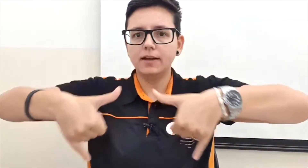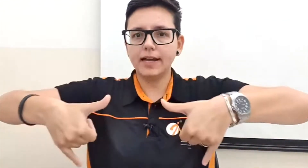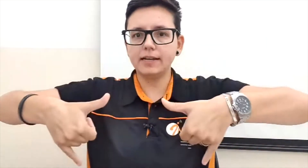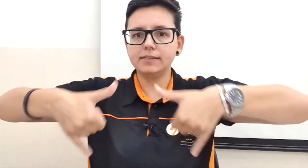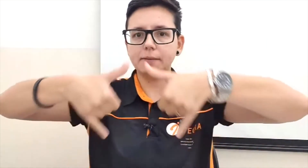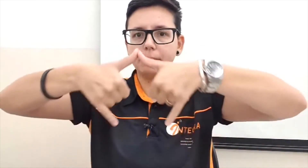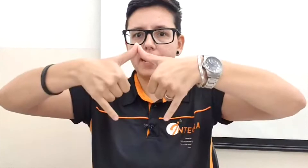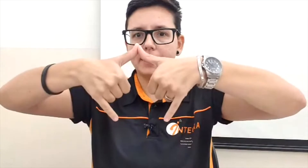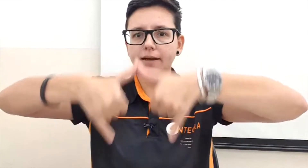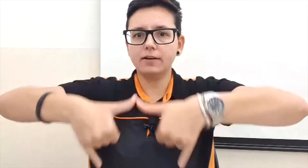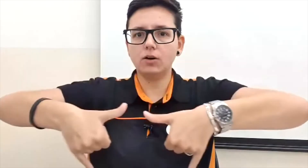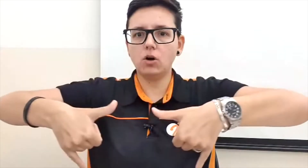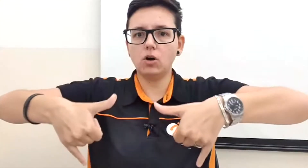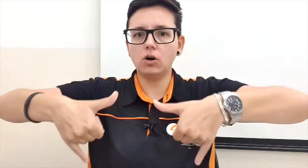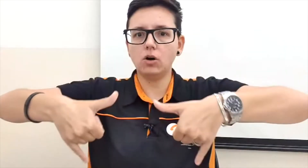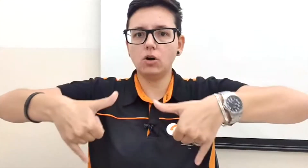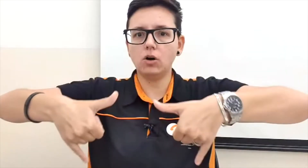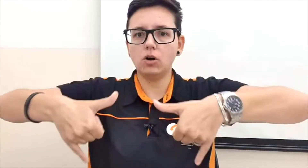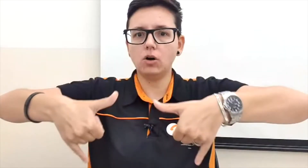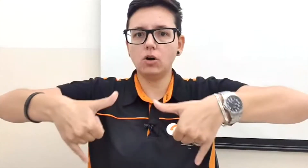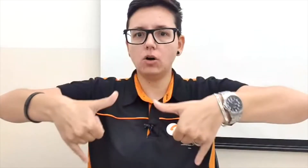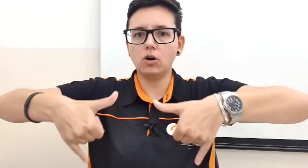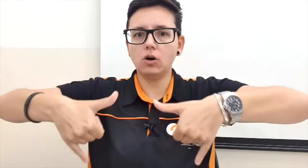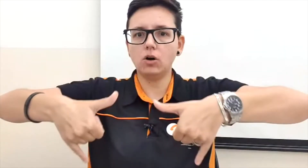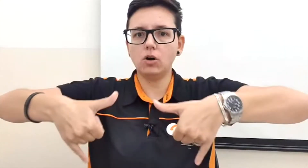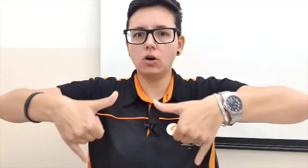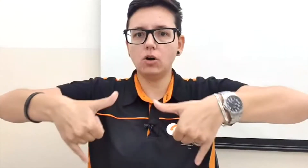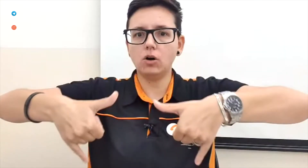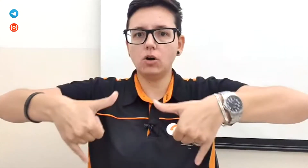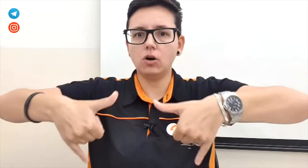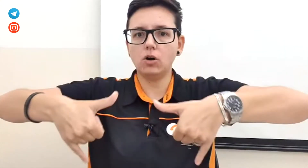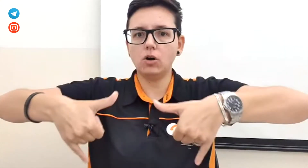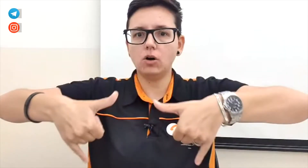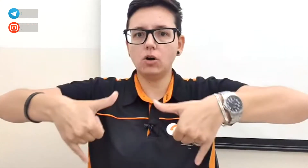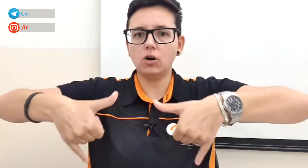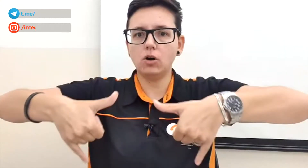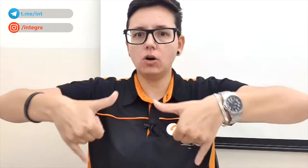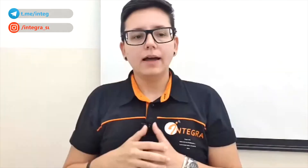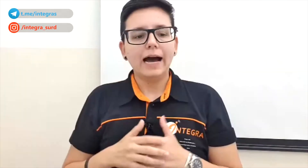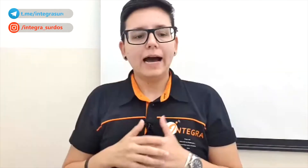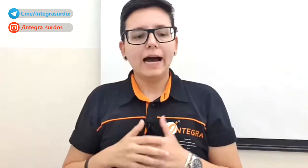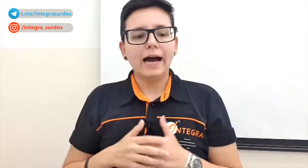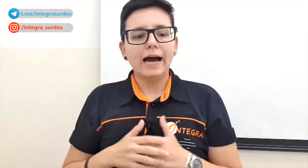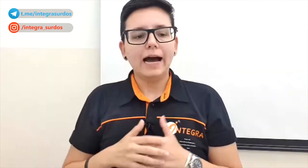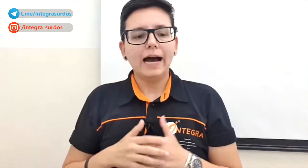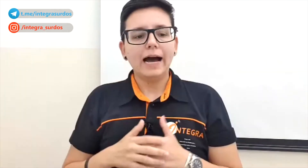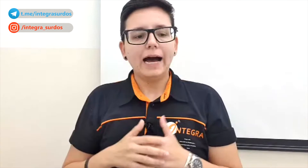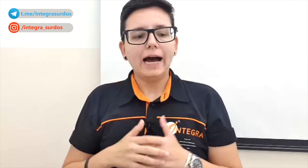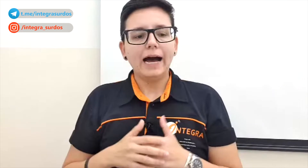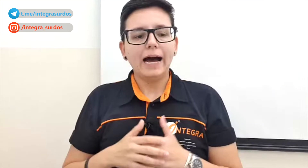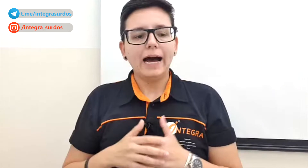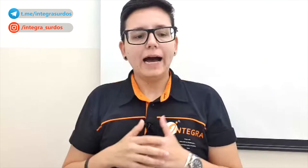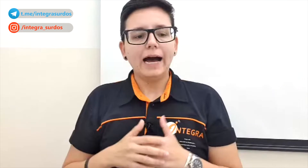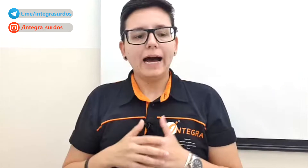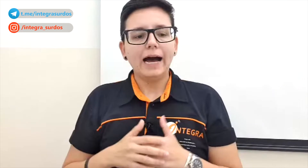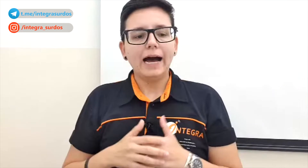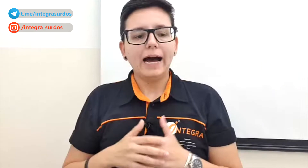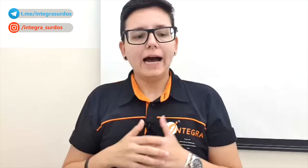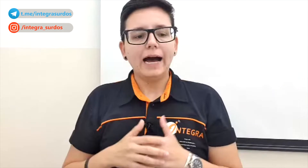ele separa, ó, estar ou ficar, tá? Aline, qual é o correto?